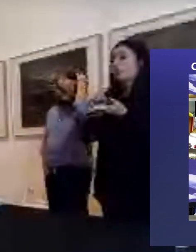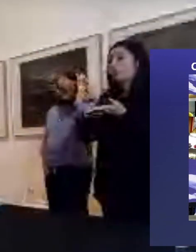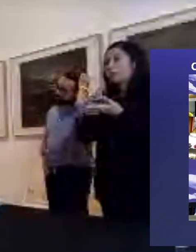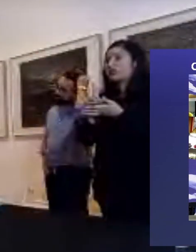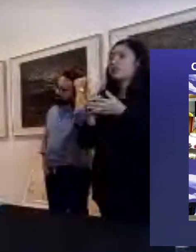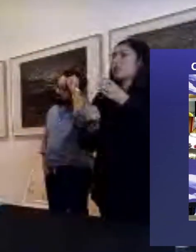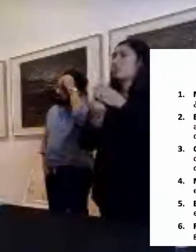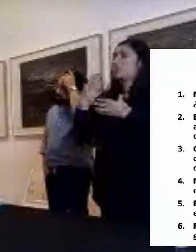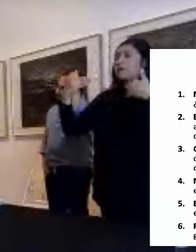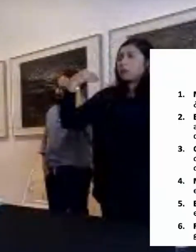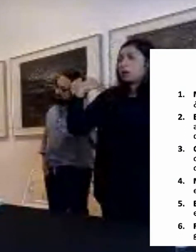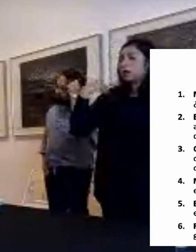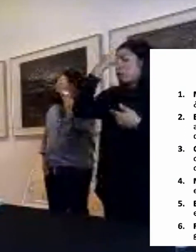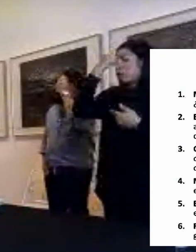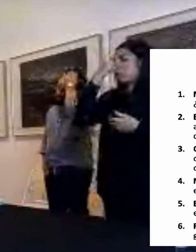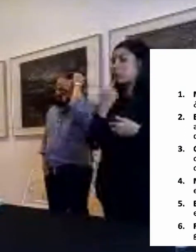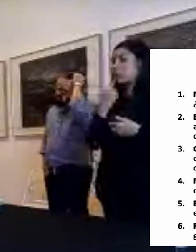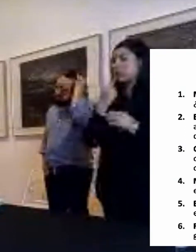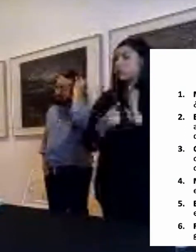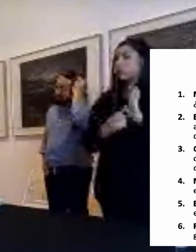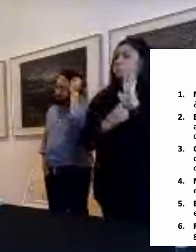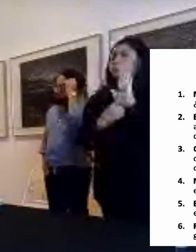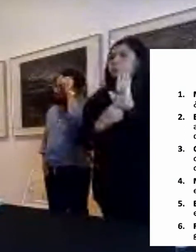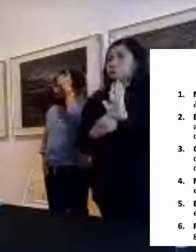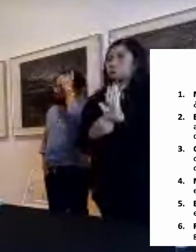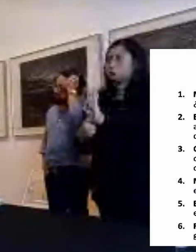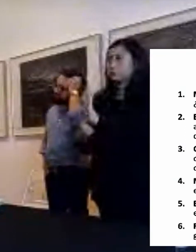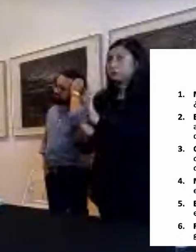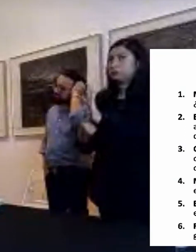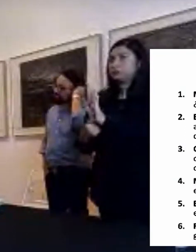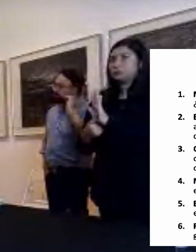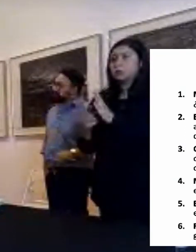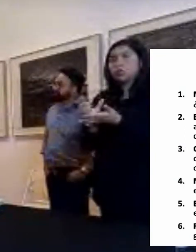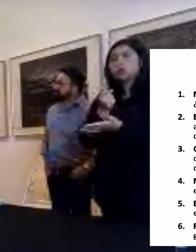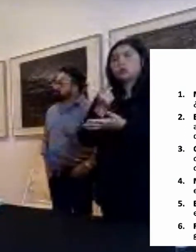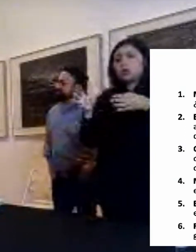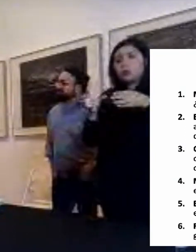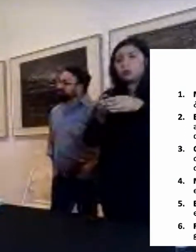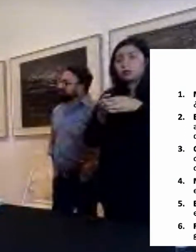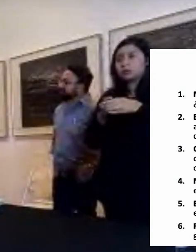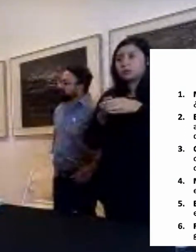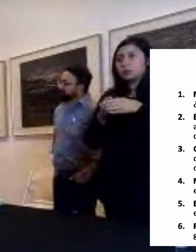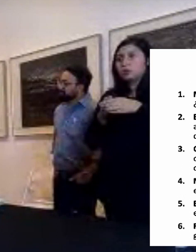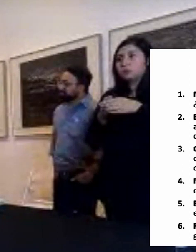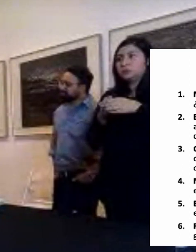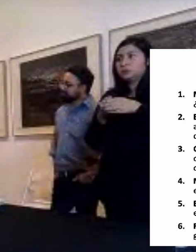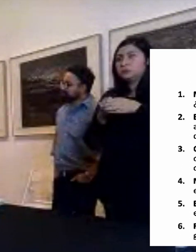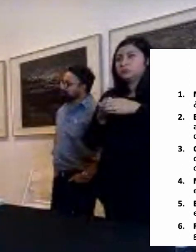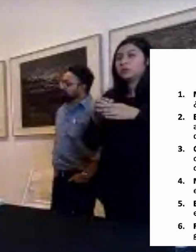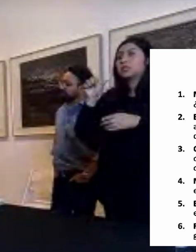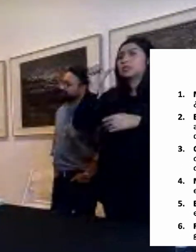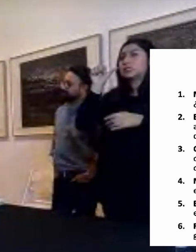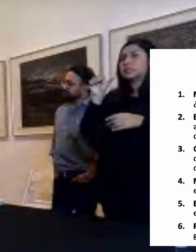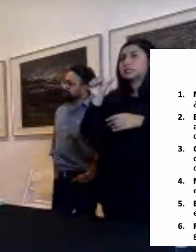nuevas prácticas museales y de exhibición, logramos, el equipo de mediación logra plantear 6